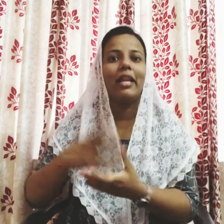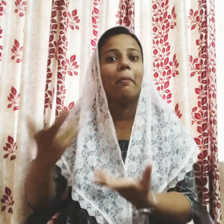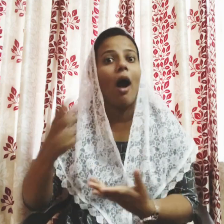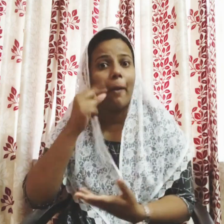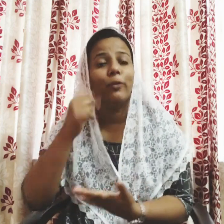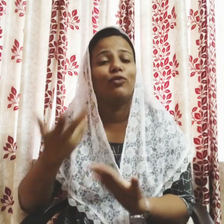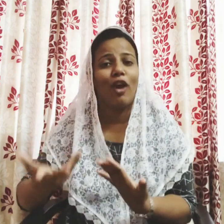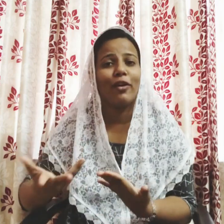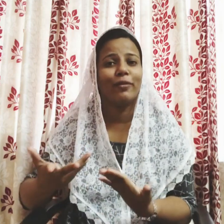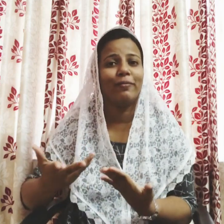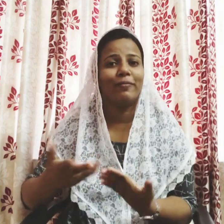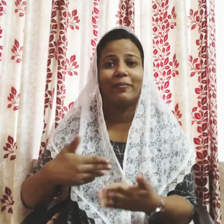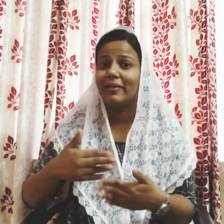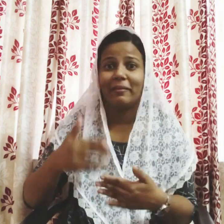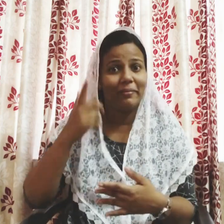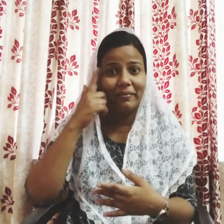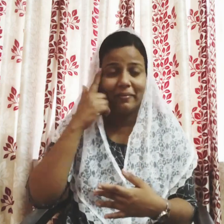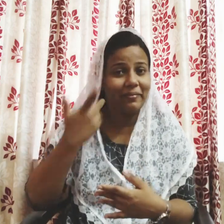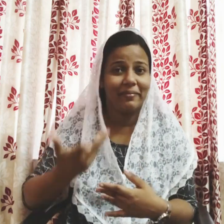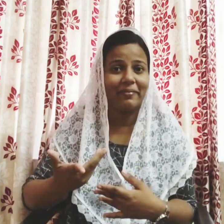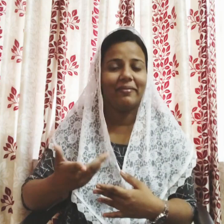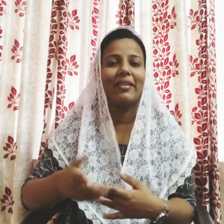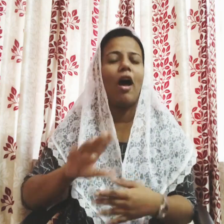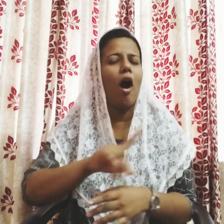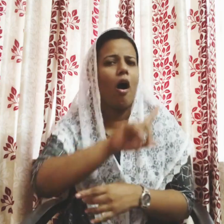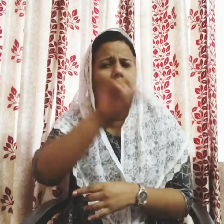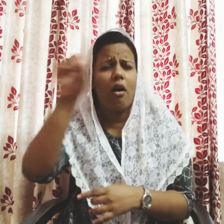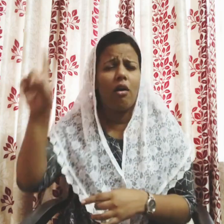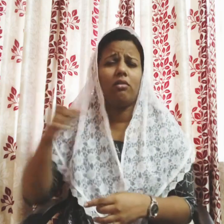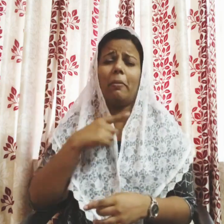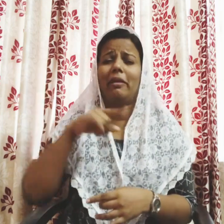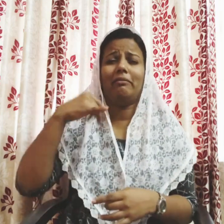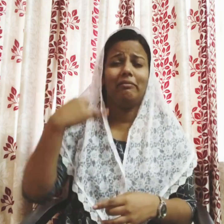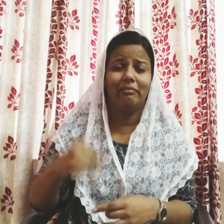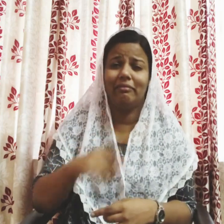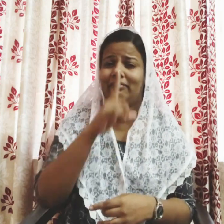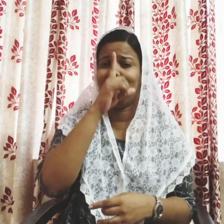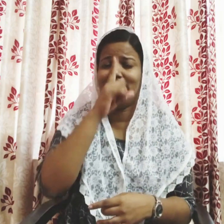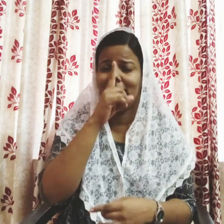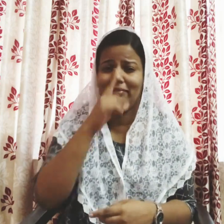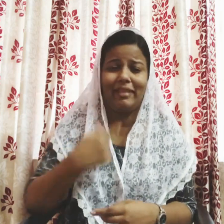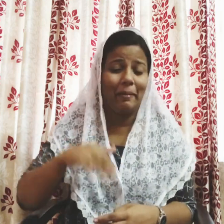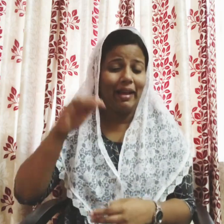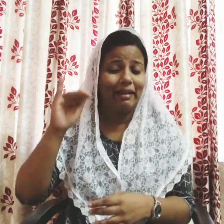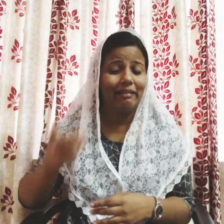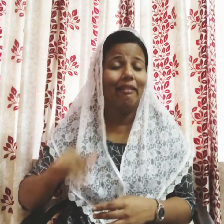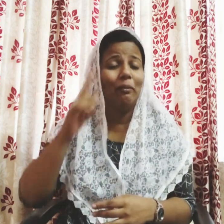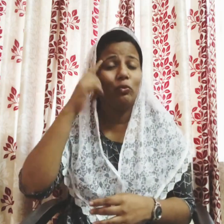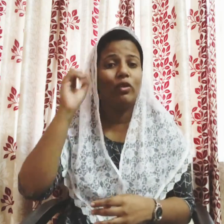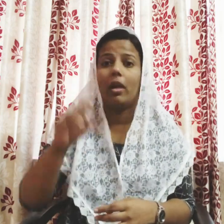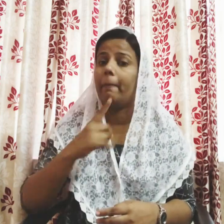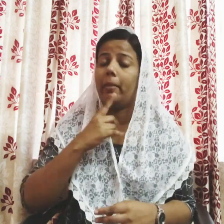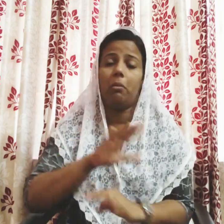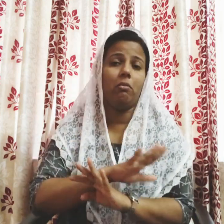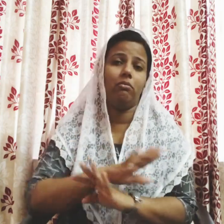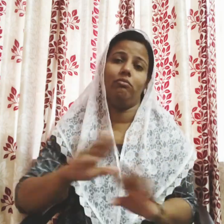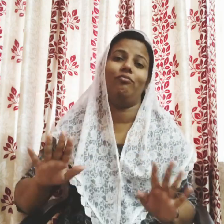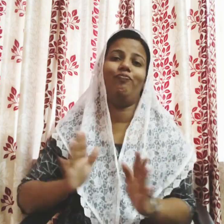കൈപിടിക്കേണ്ടത്. അതുകൊണ്ട് പ്രിയപ്പെട്ടവരെ, ആരെയും നിന്ദിക്കുവാനോ ആരെയും പരിഹസിക്കുവാനോ ആരെയും ചെറിയ വ്യക്തിയായി കാണുവാനോ പാടില്ല.